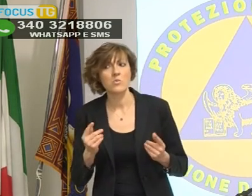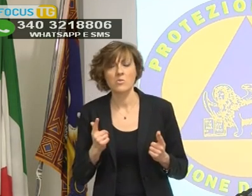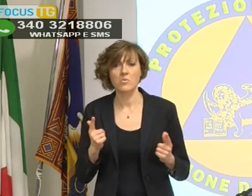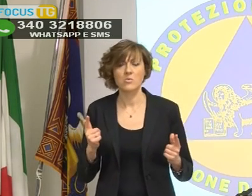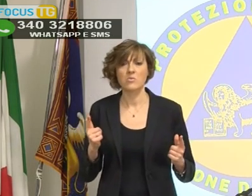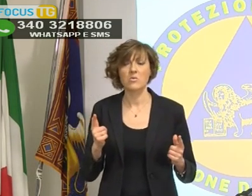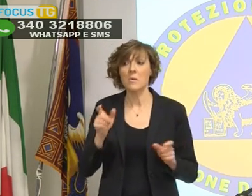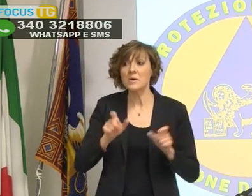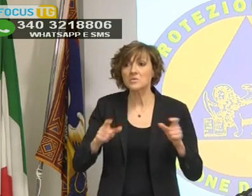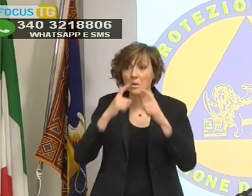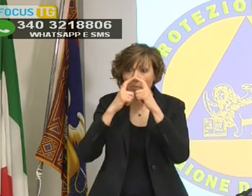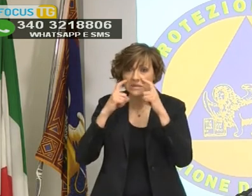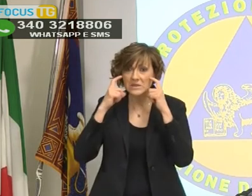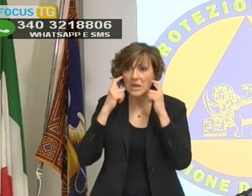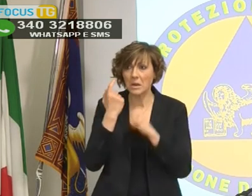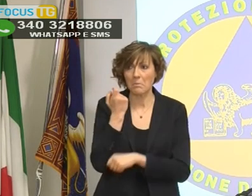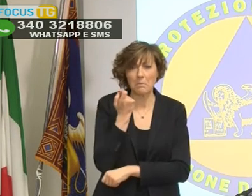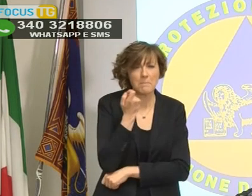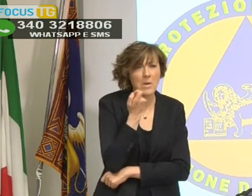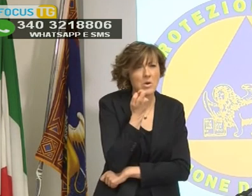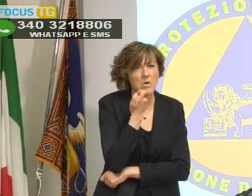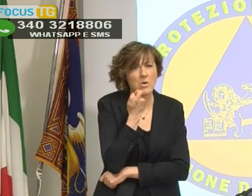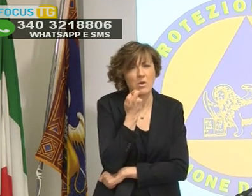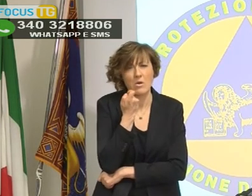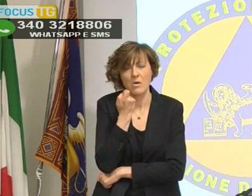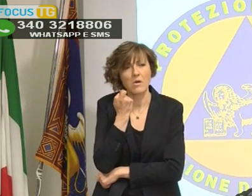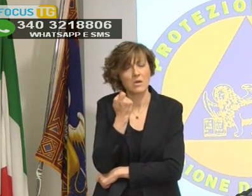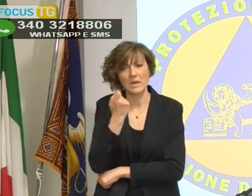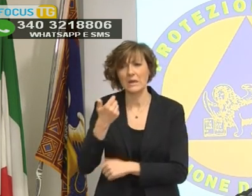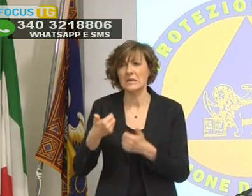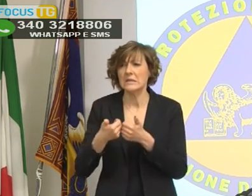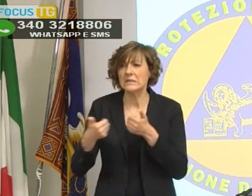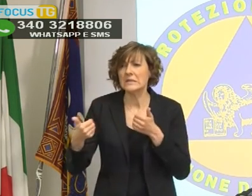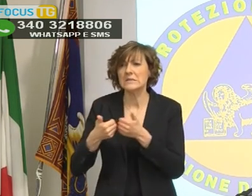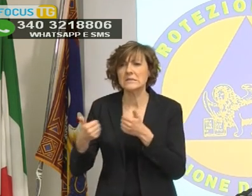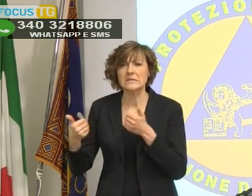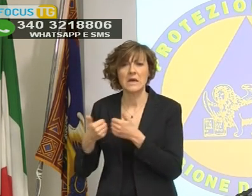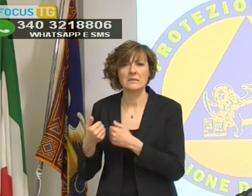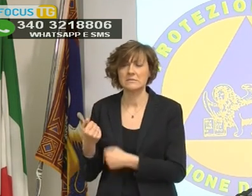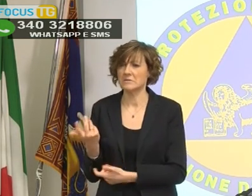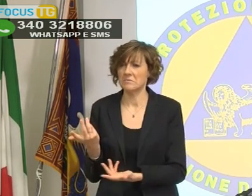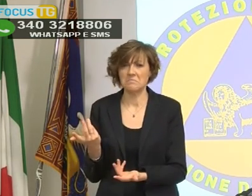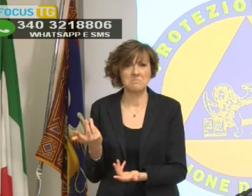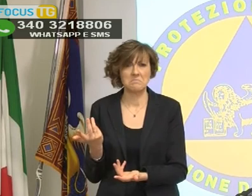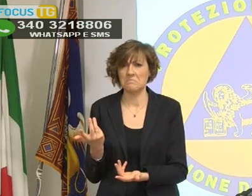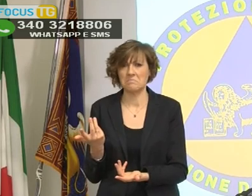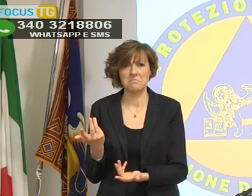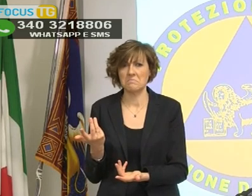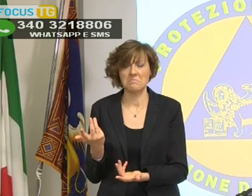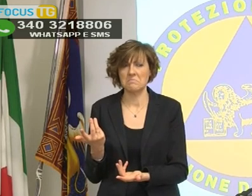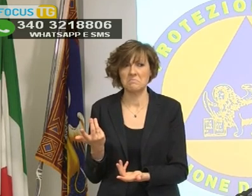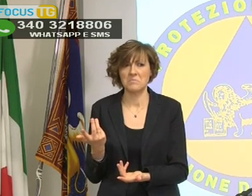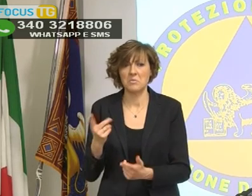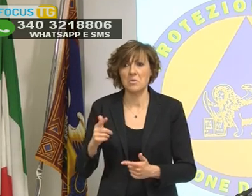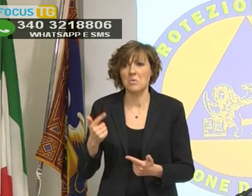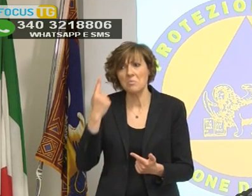con le mascherine io ne vedo veramente poche. Le distanze sono un optional, nel senso che sono affidate più